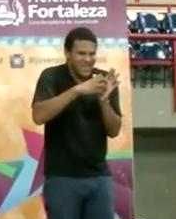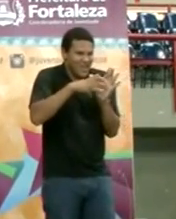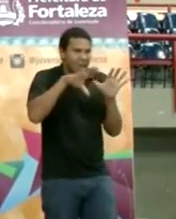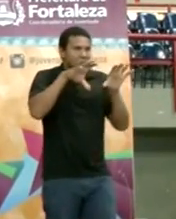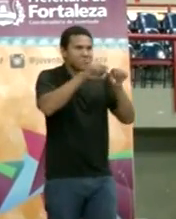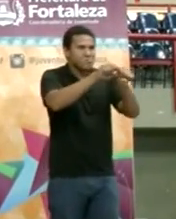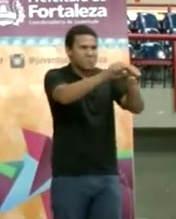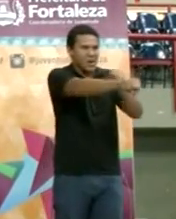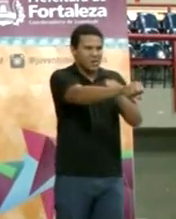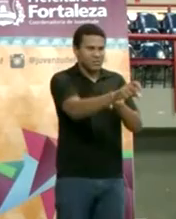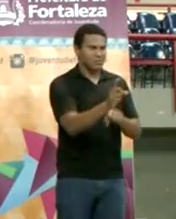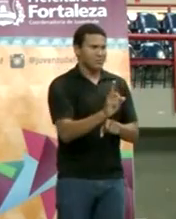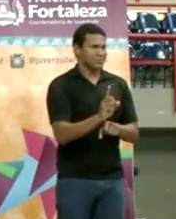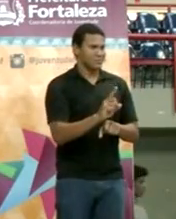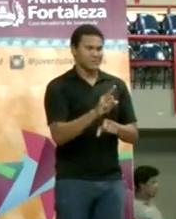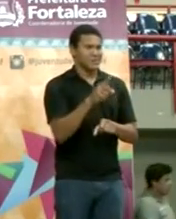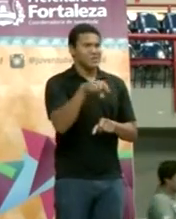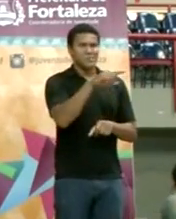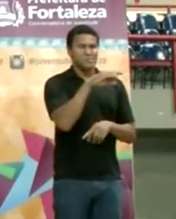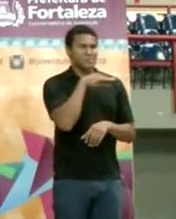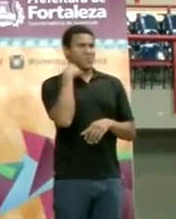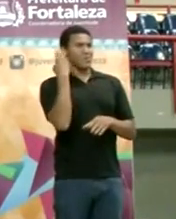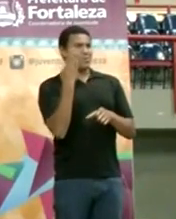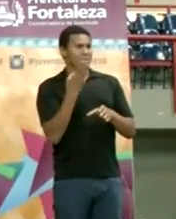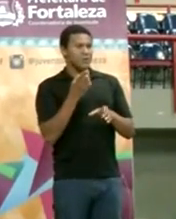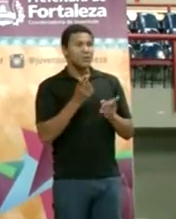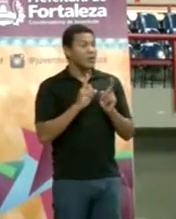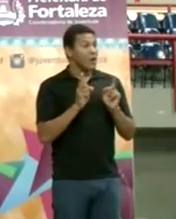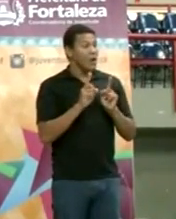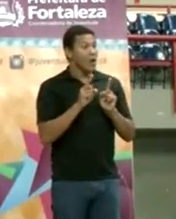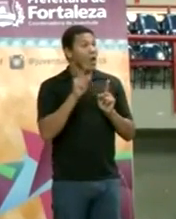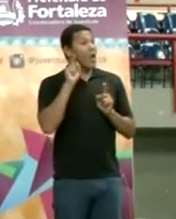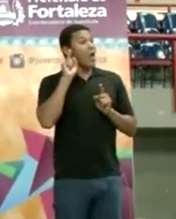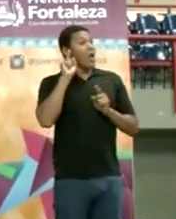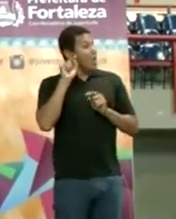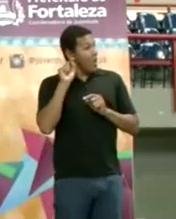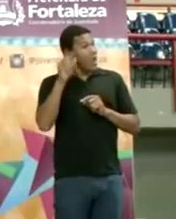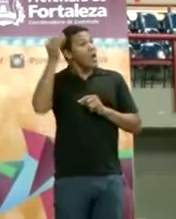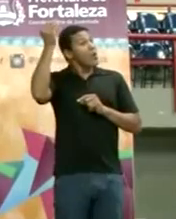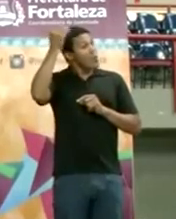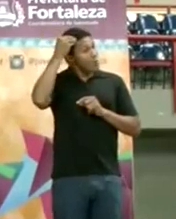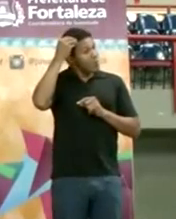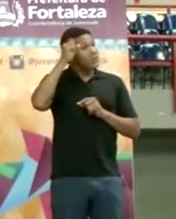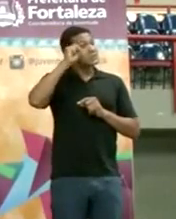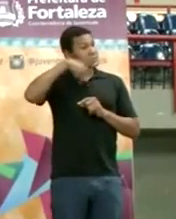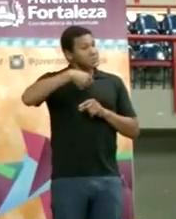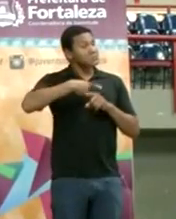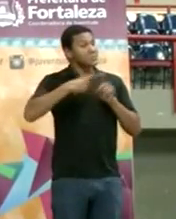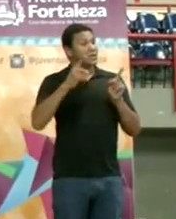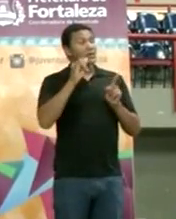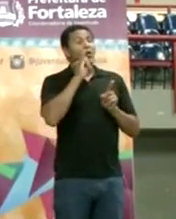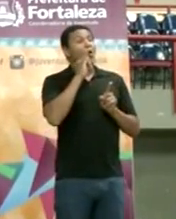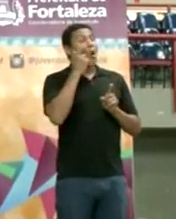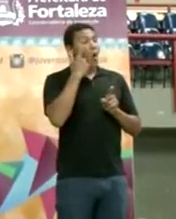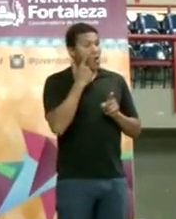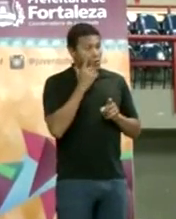mata. Agora, ela propicia a tua morte em que sentido? Preste